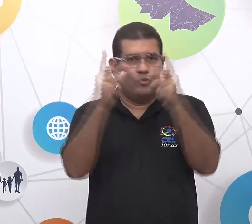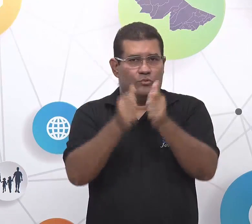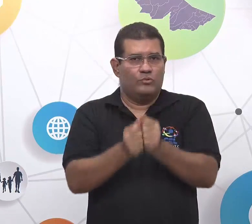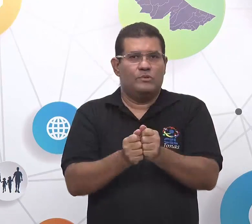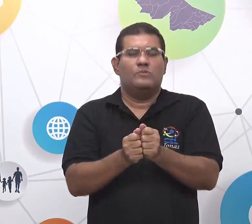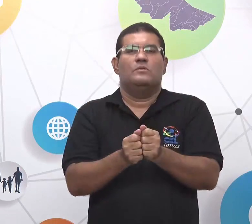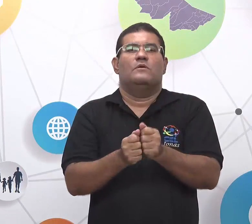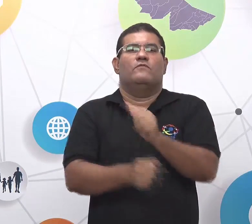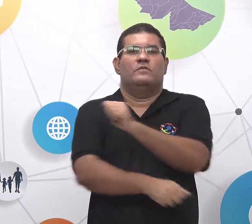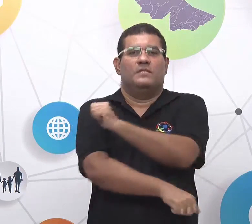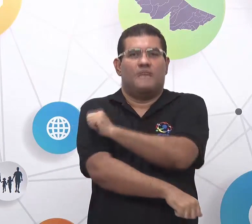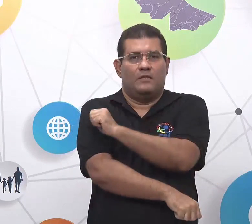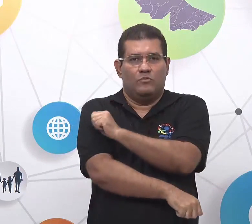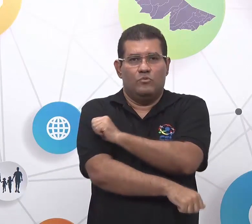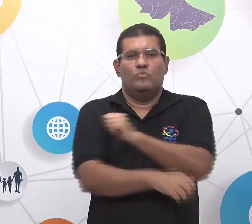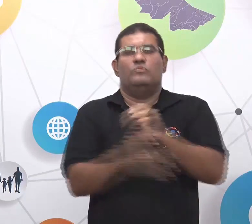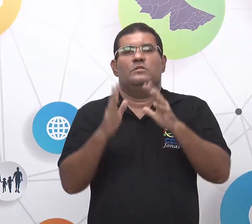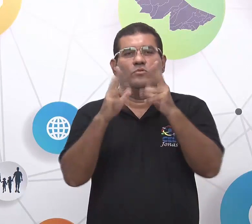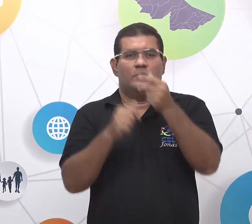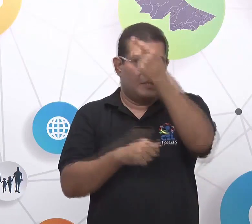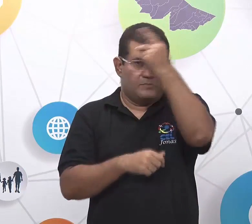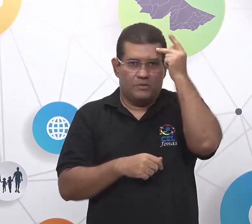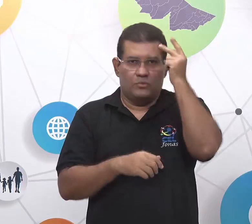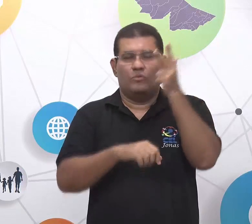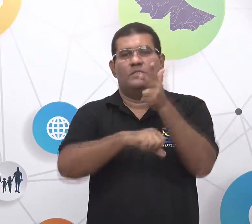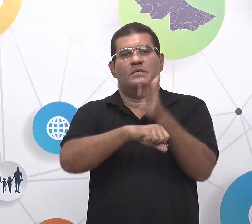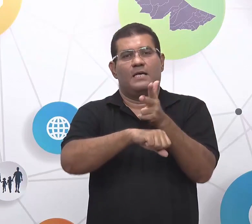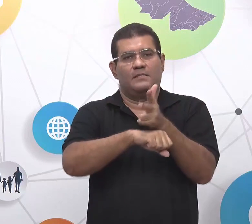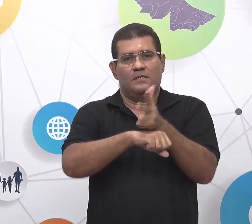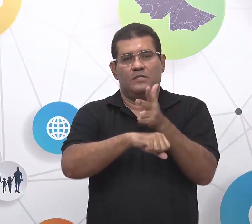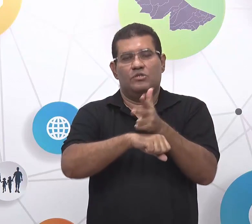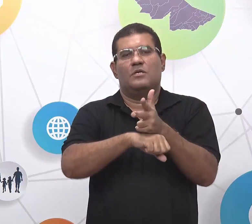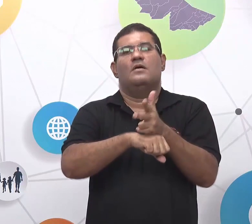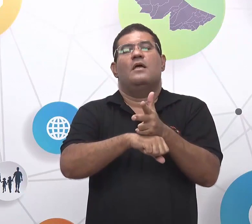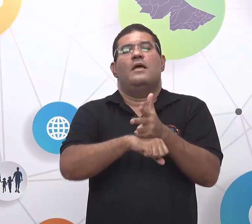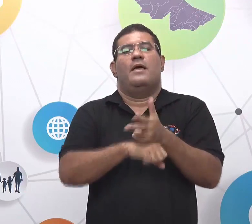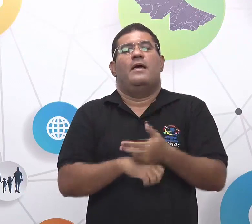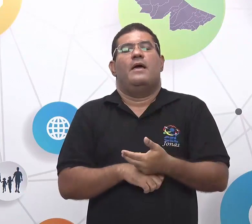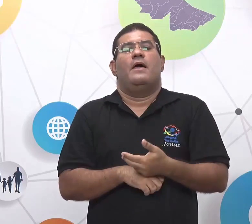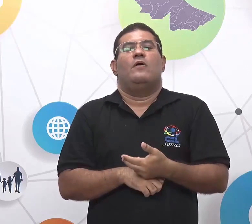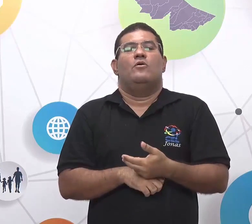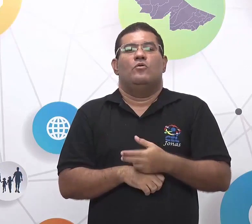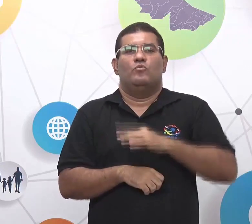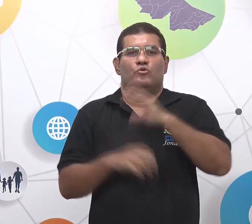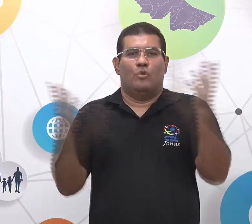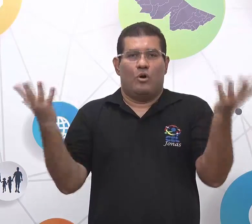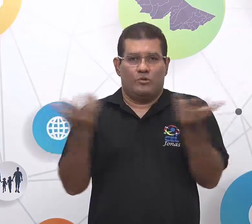todos vocês alunos e todas as pessoas que assistem é os